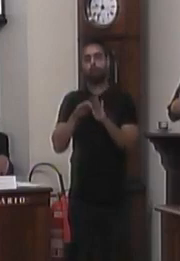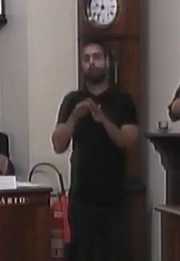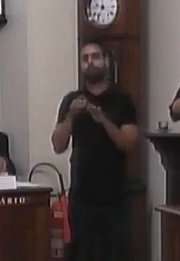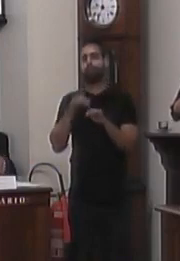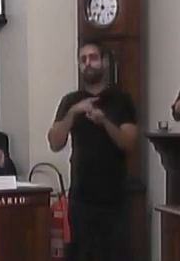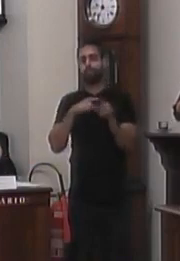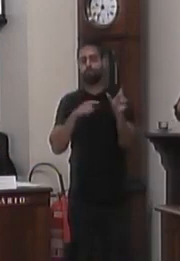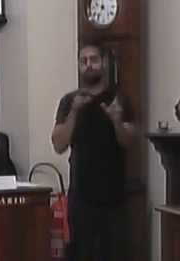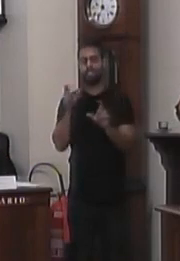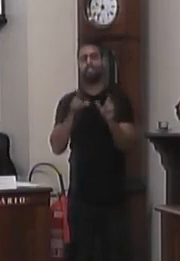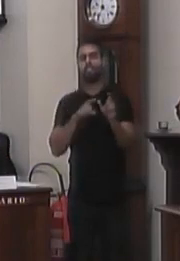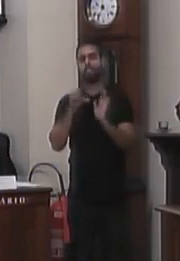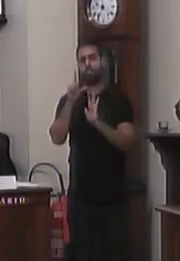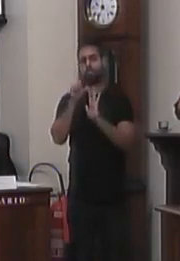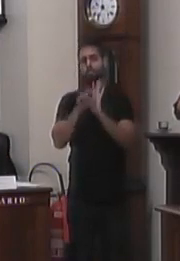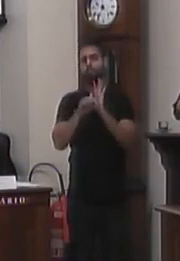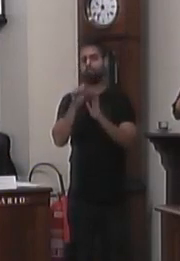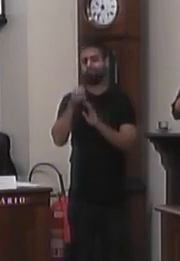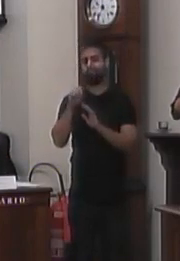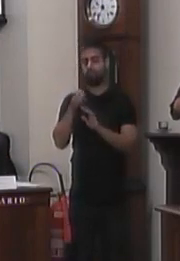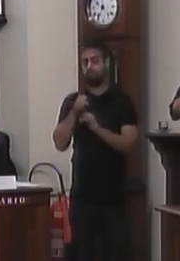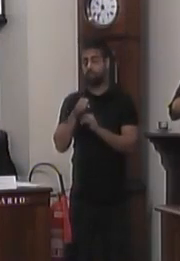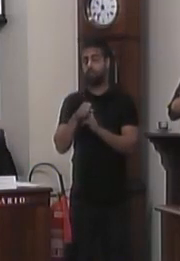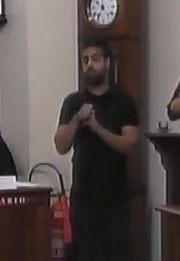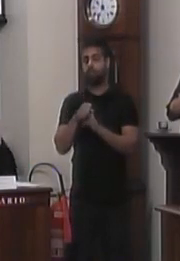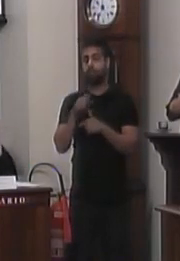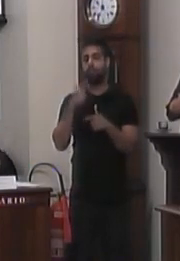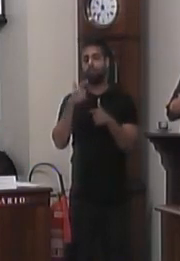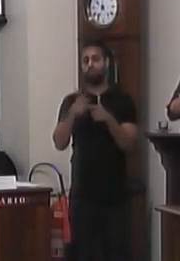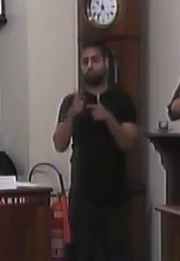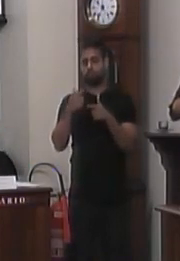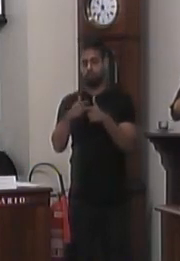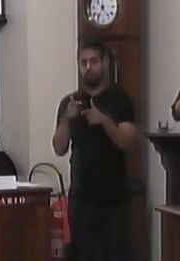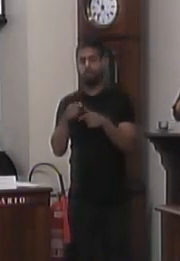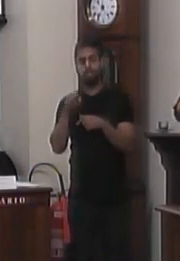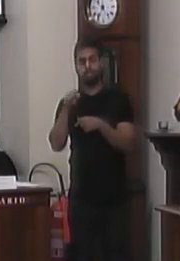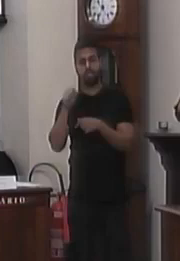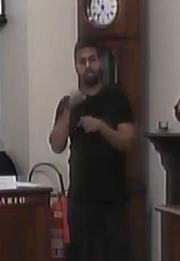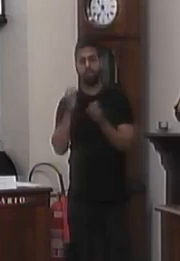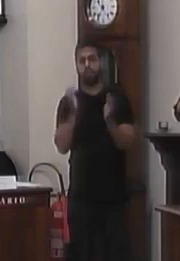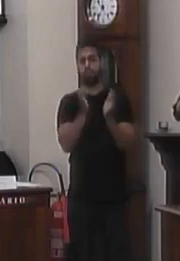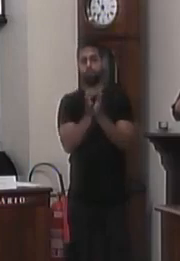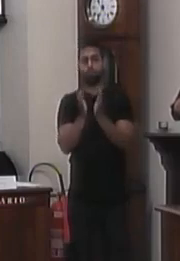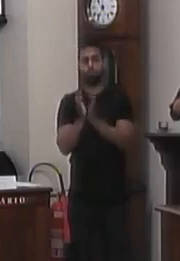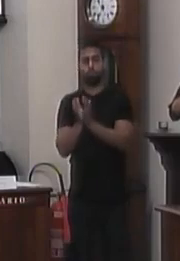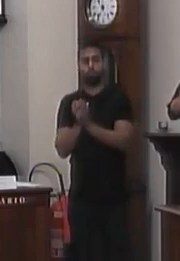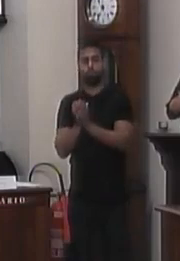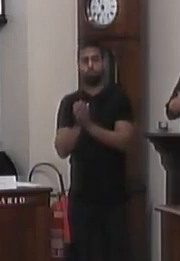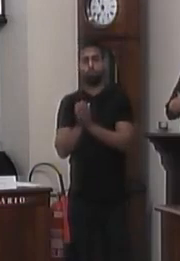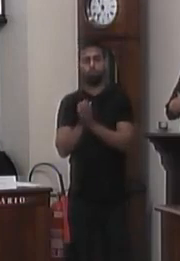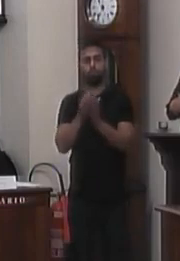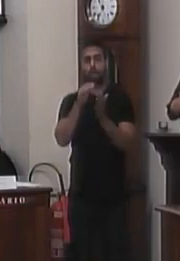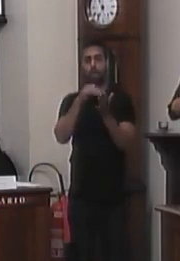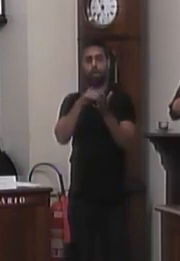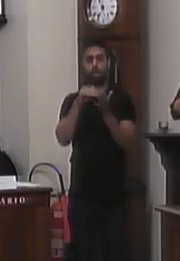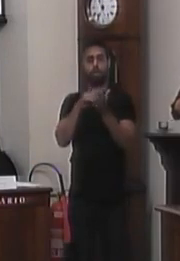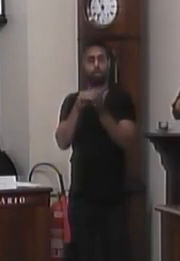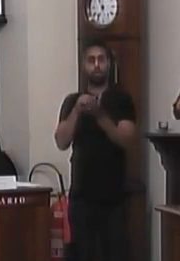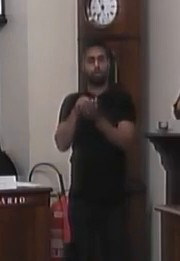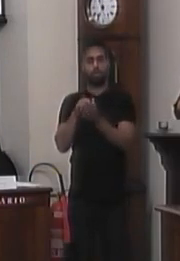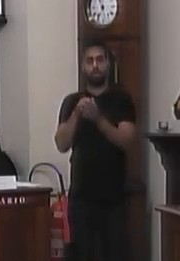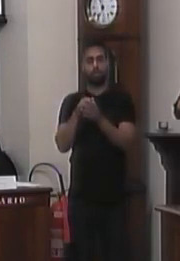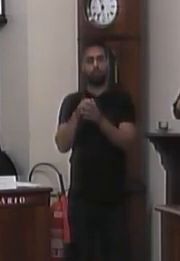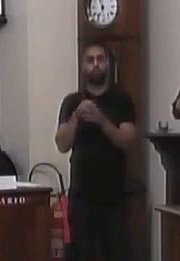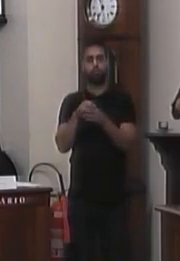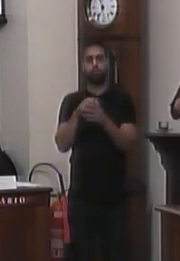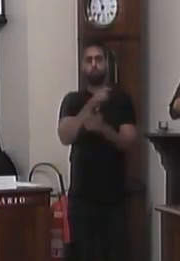repasses vêm caindo, sim. Isso é uma queixa aí. Eu faço parte de um grupo de secretários de Fazenda aí do Estado, e